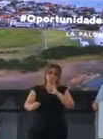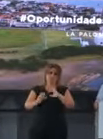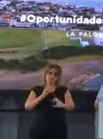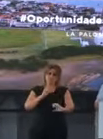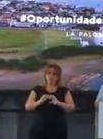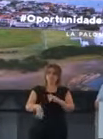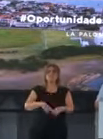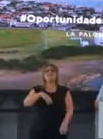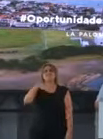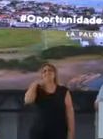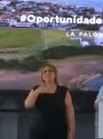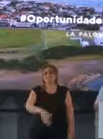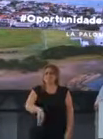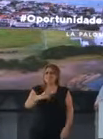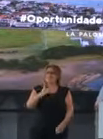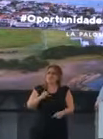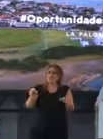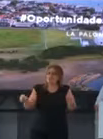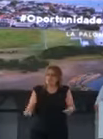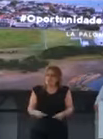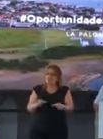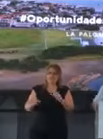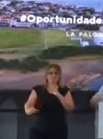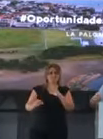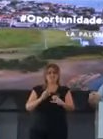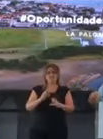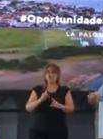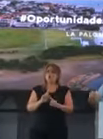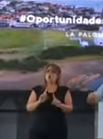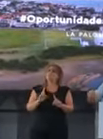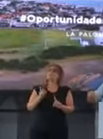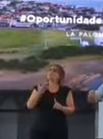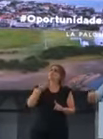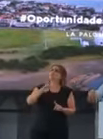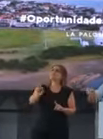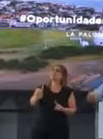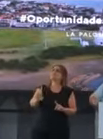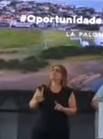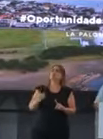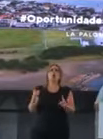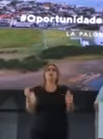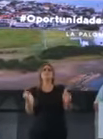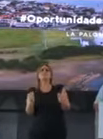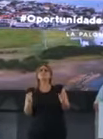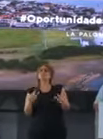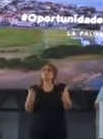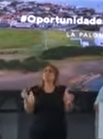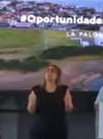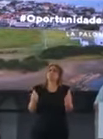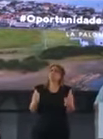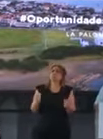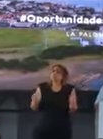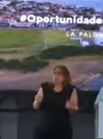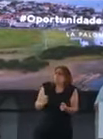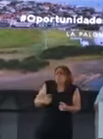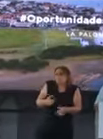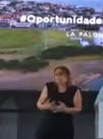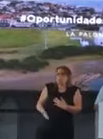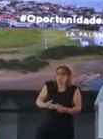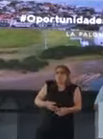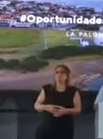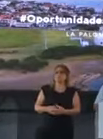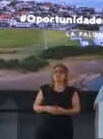Eso entiende lo que es ser valiente. Y no es que no entienden no tener miedo, no tienen miedo de tener miedo.